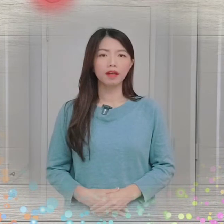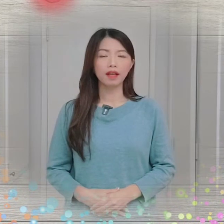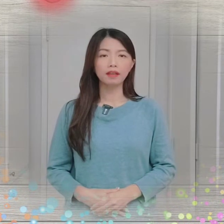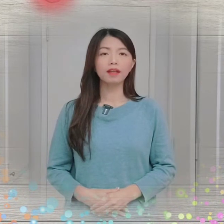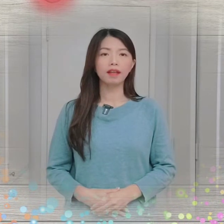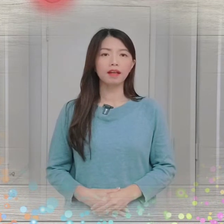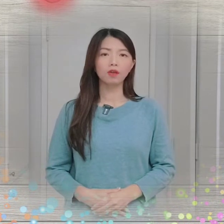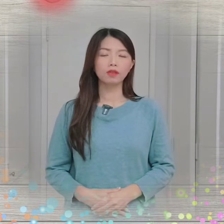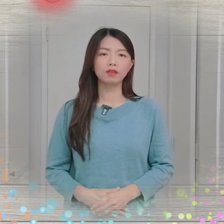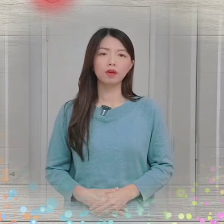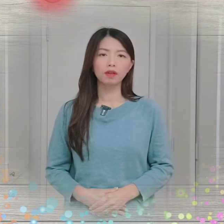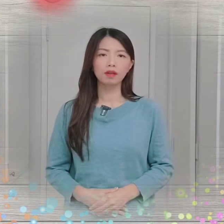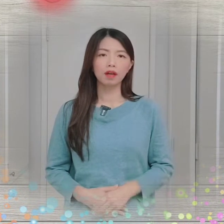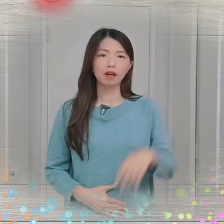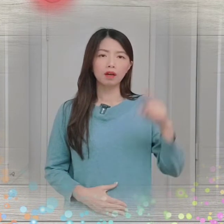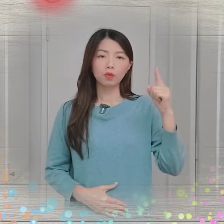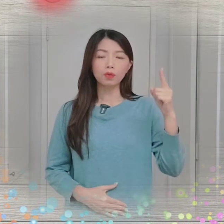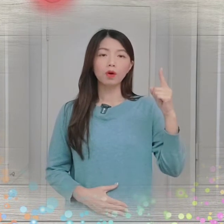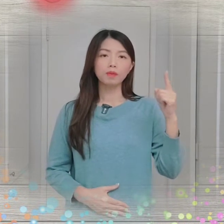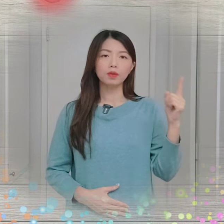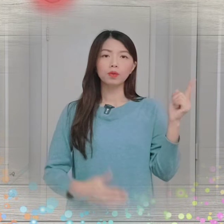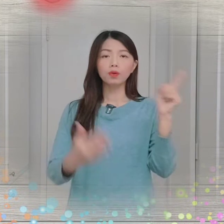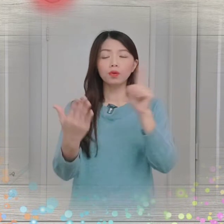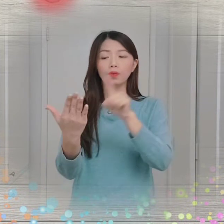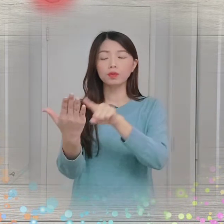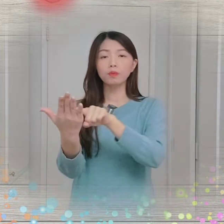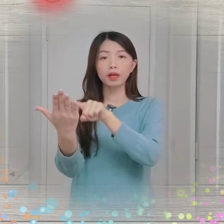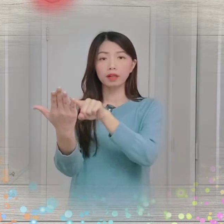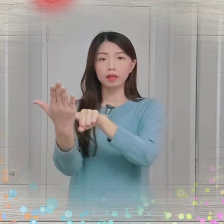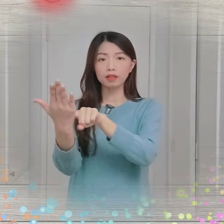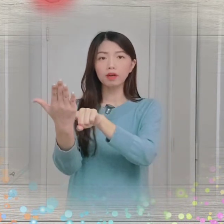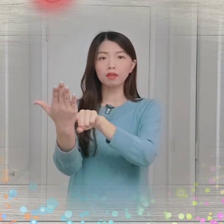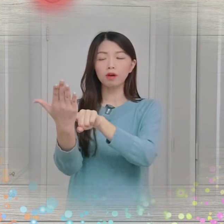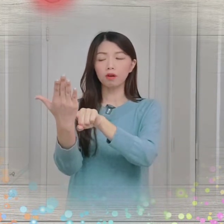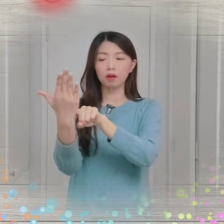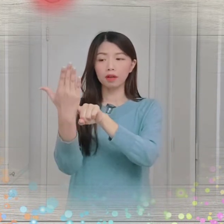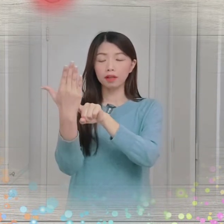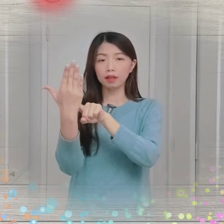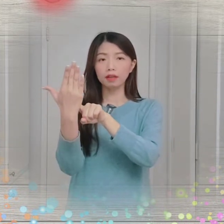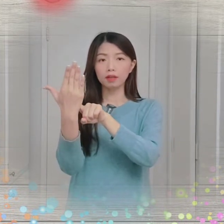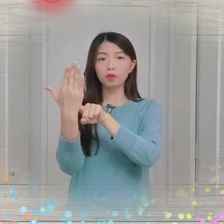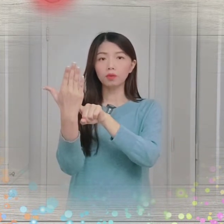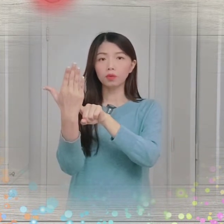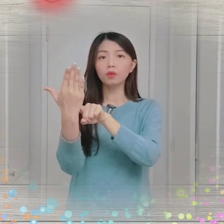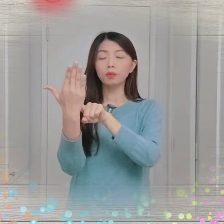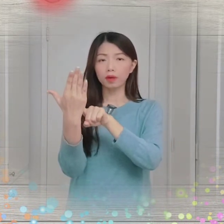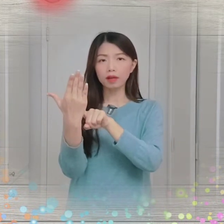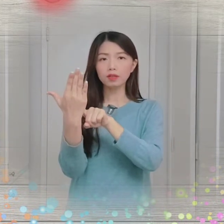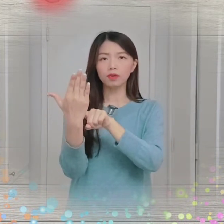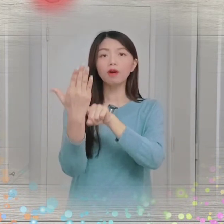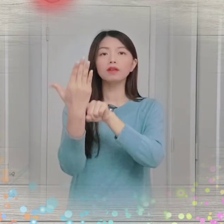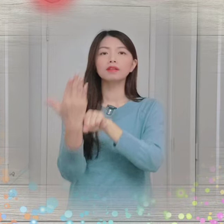보였네 나타내다 이런 뜻의 수어는 오른손 검지로 왼손 바닥을 이렇게 찍어서 일단 내 쪽으로